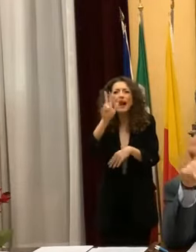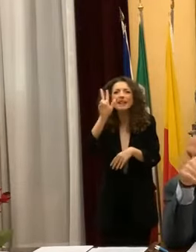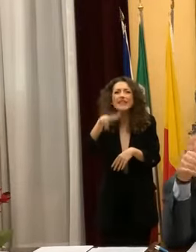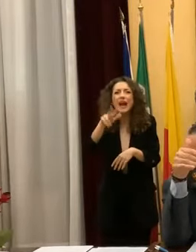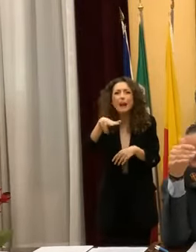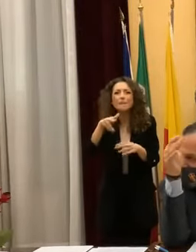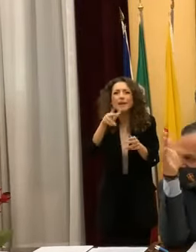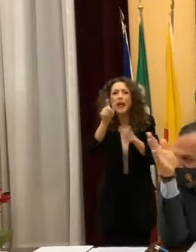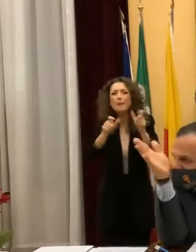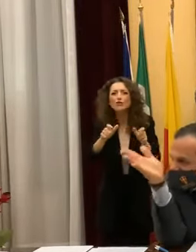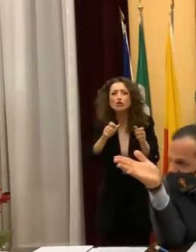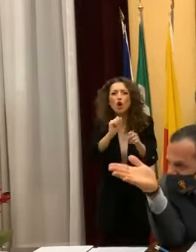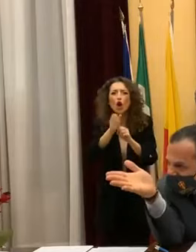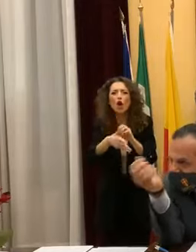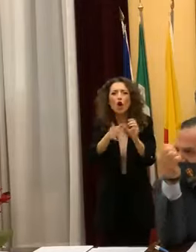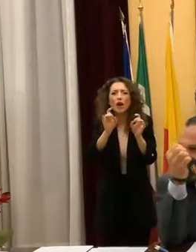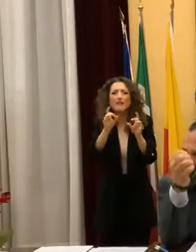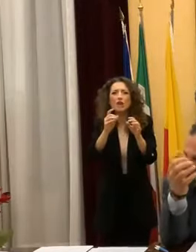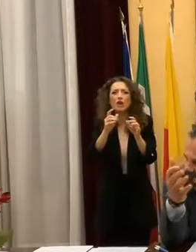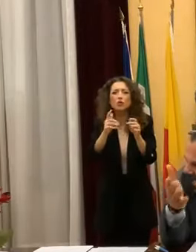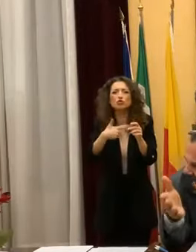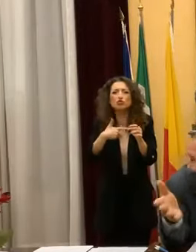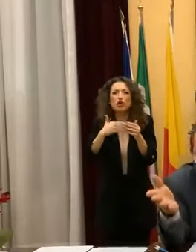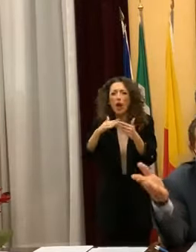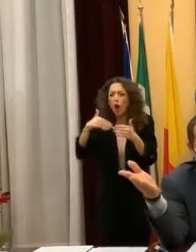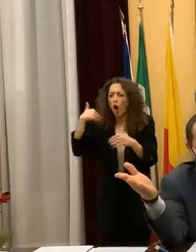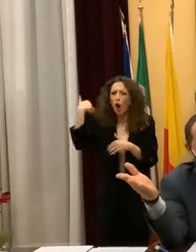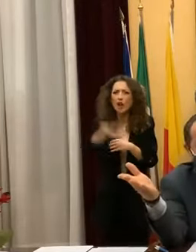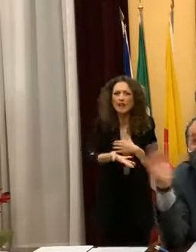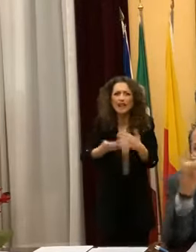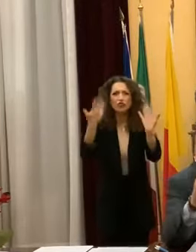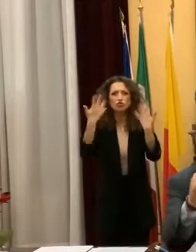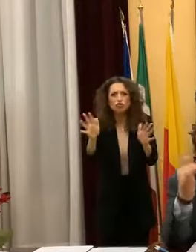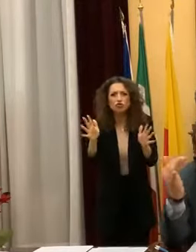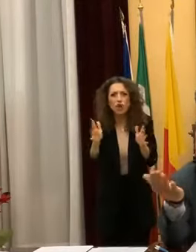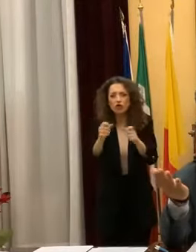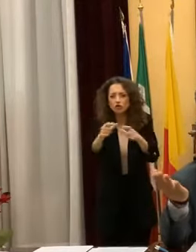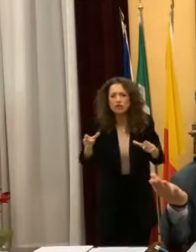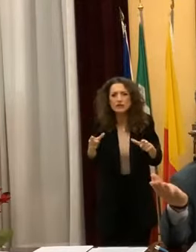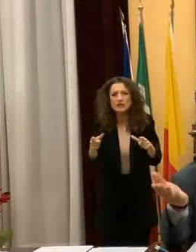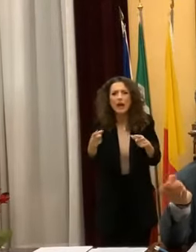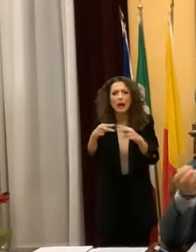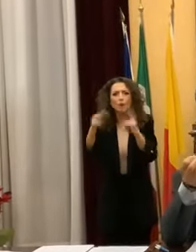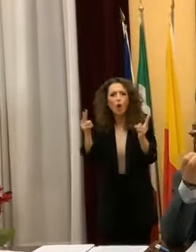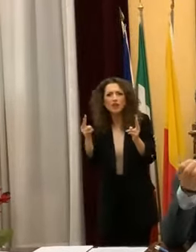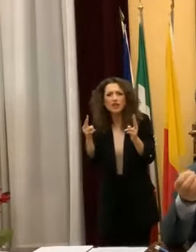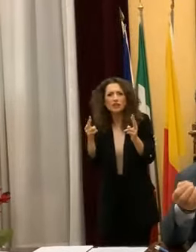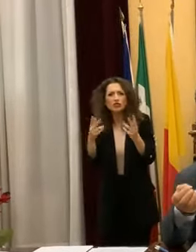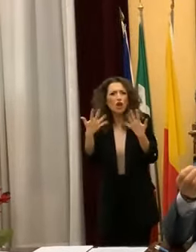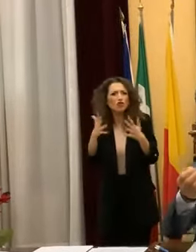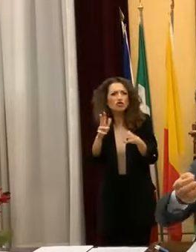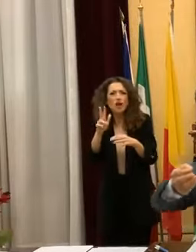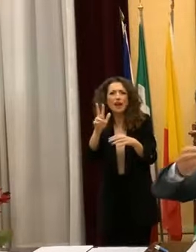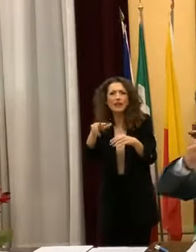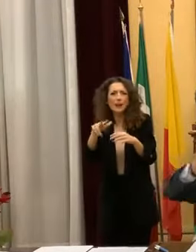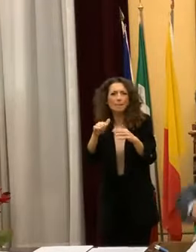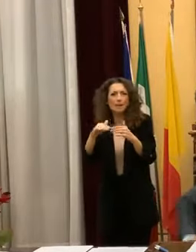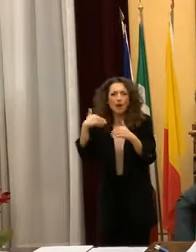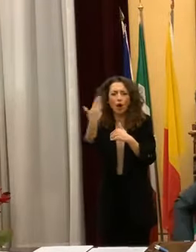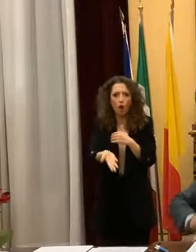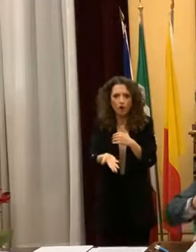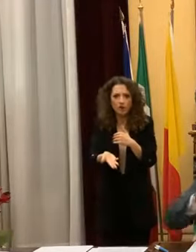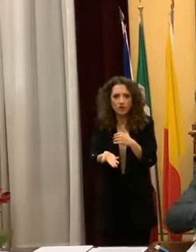Abbiamo poi raggiunto la soglia dei 5.000 positivi in città e provincia. Rispetto alla punta